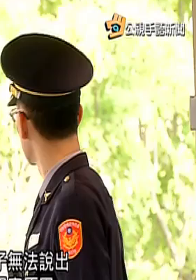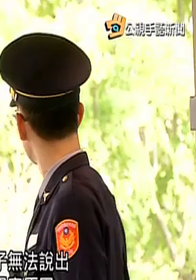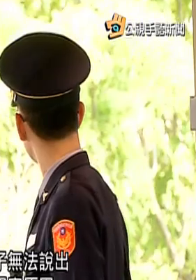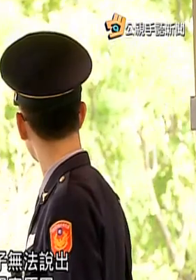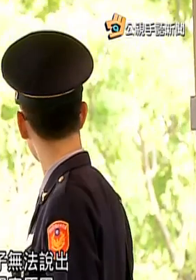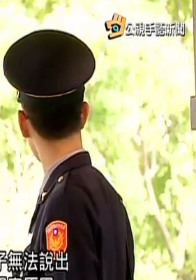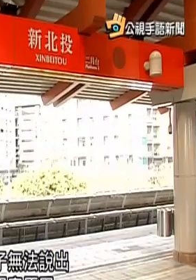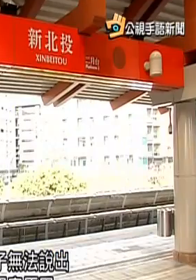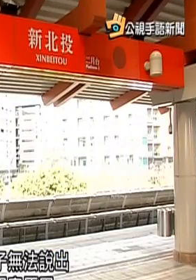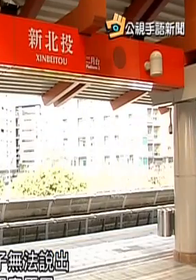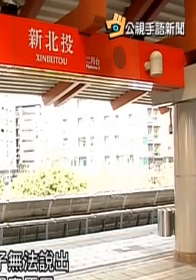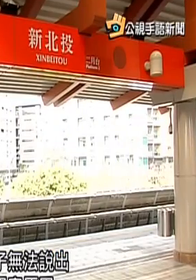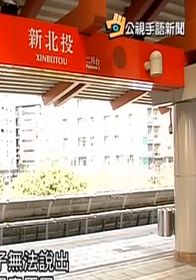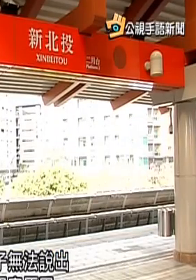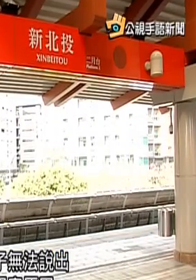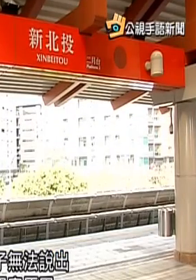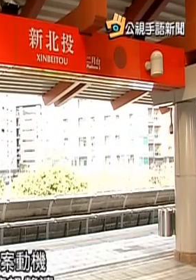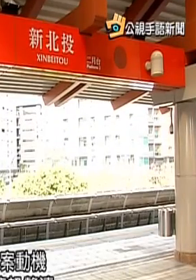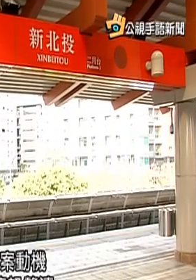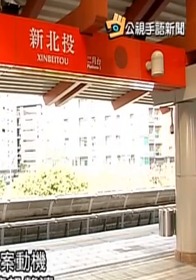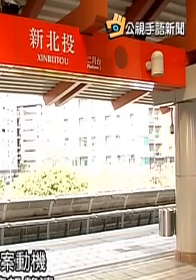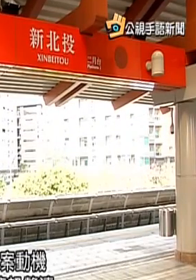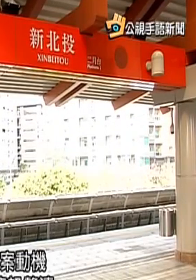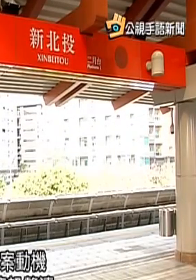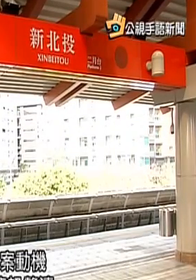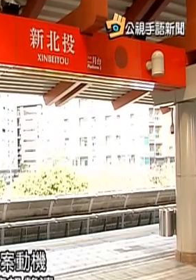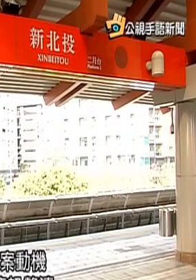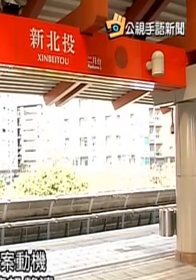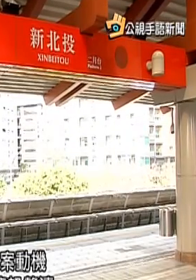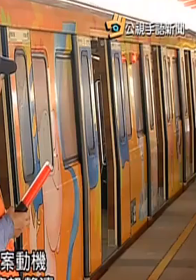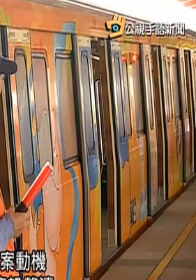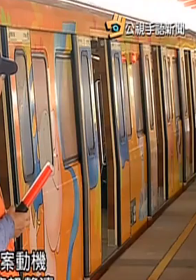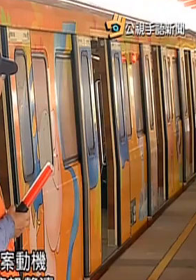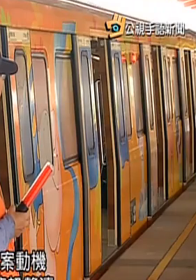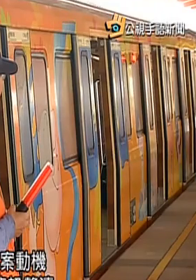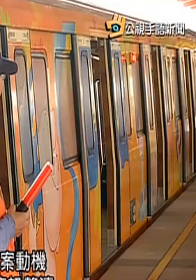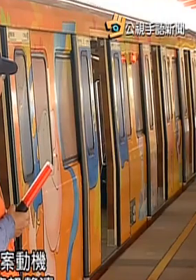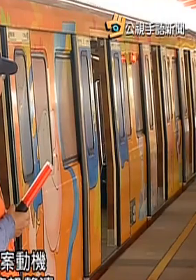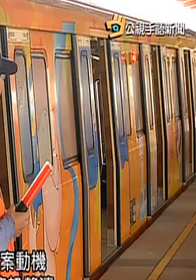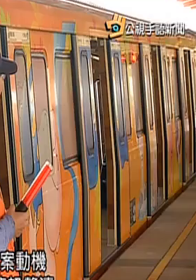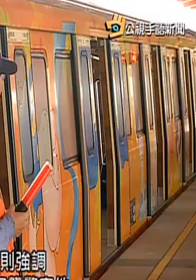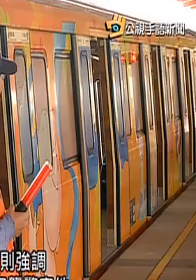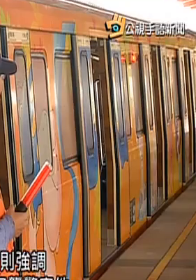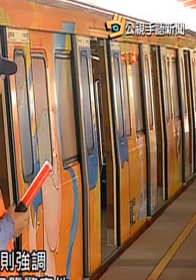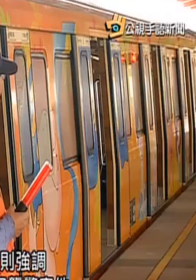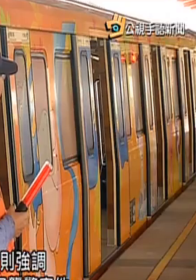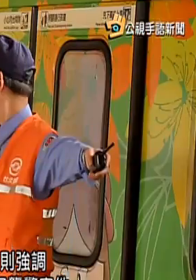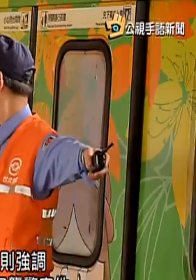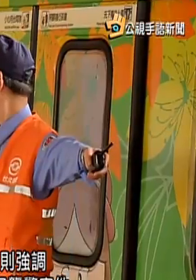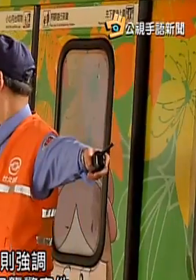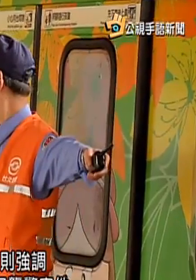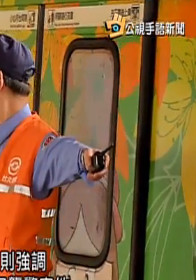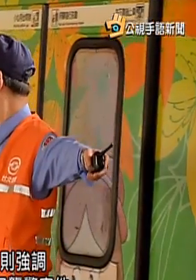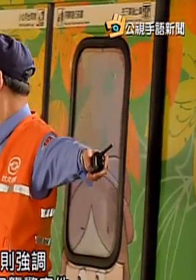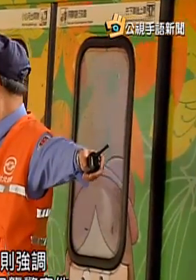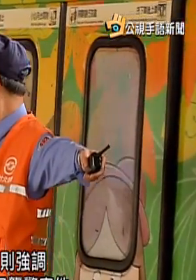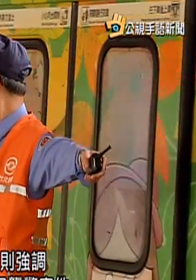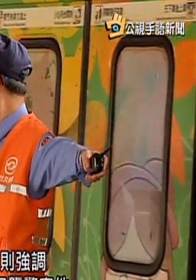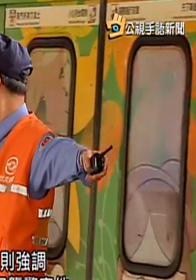说出更具体的犯案原因，真正的犯案动机有待警方侦讯厘清。捷运公司则强调，因为发生持刀